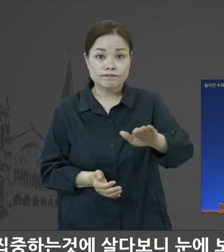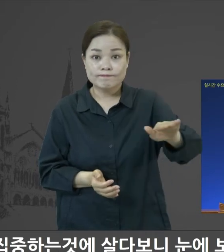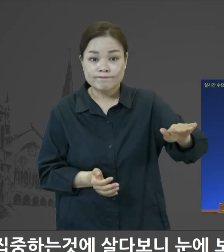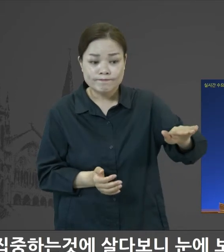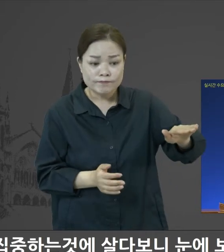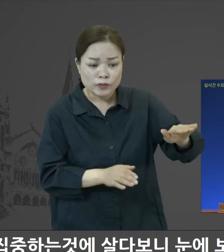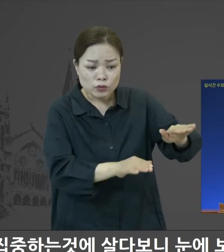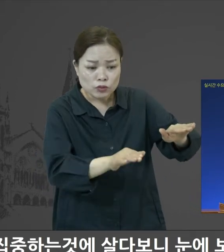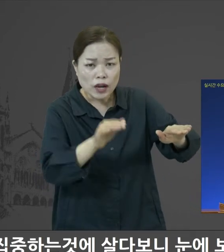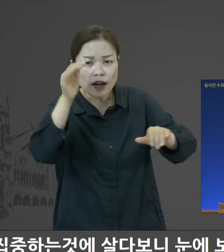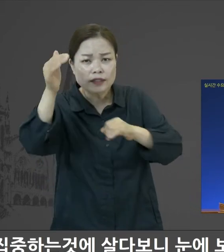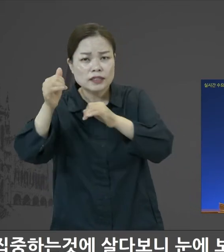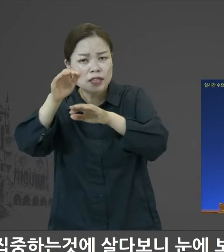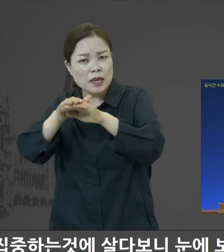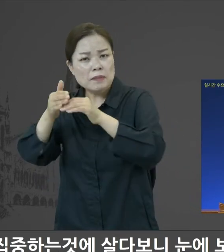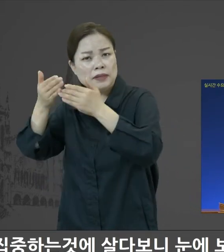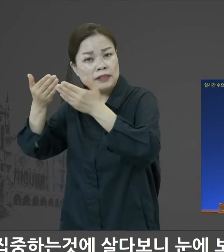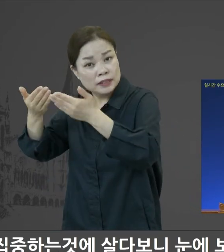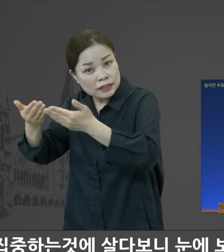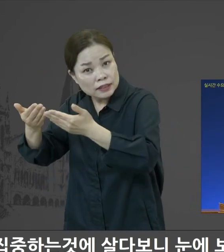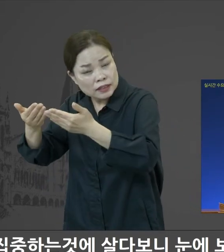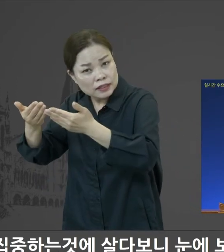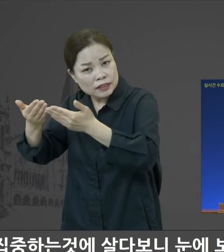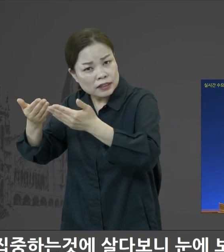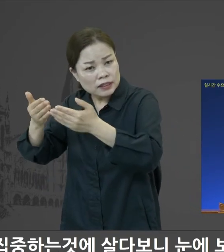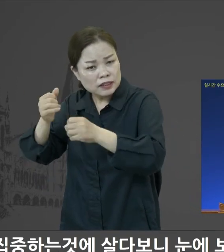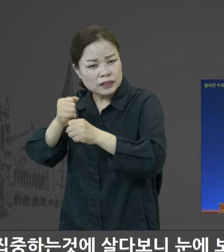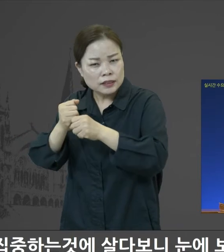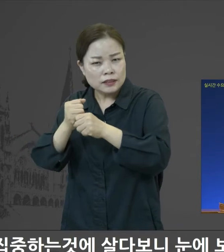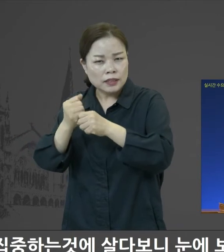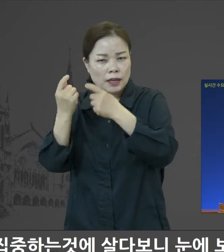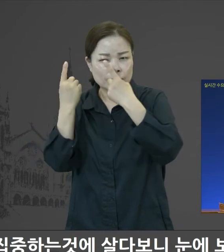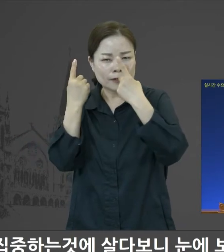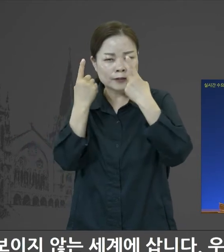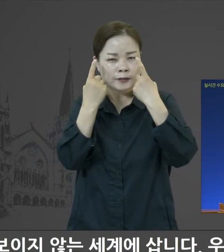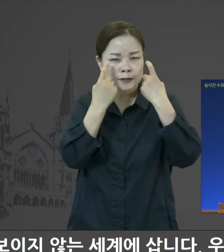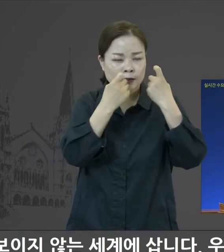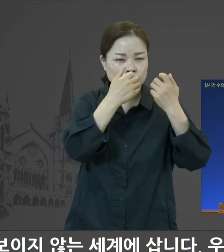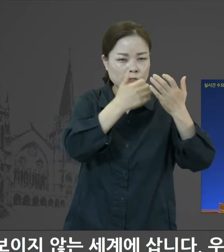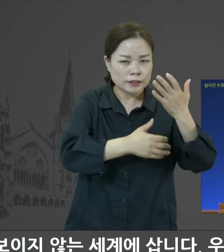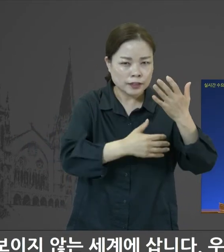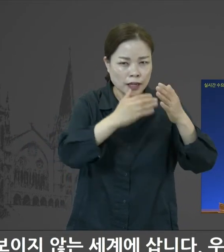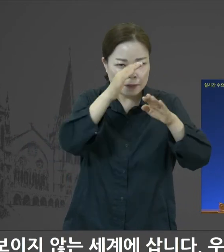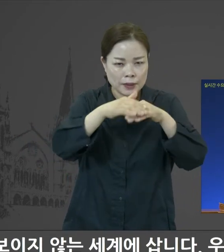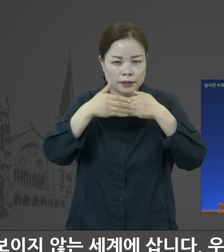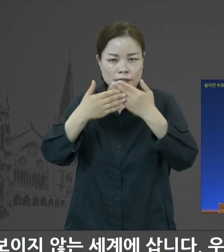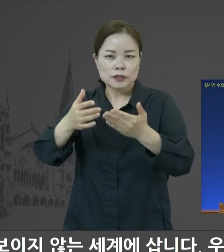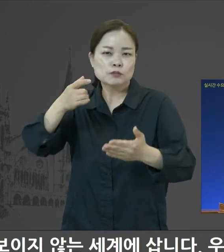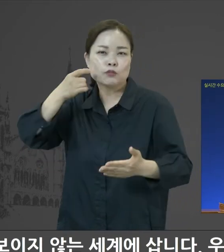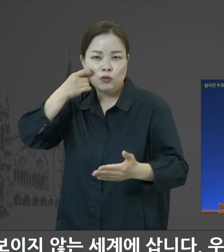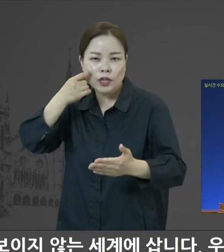우리가 하나님을 예배하는 그 예배가 흐트러지도록, 우리가 하나님께 온전히 예배하지